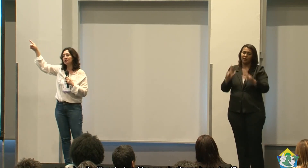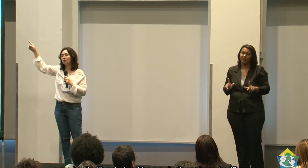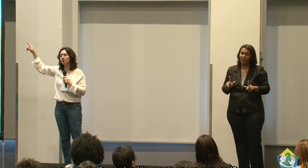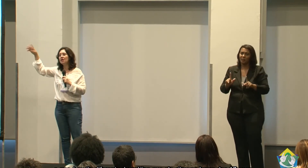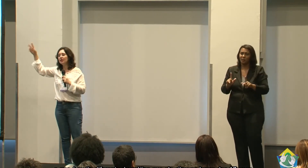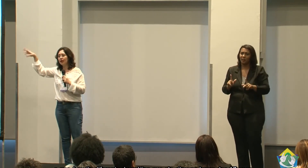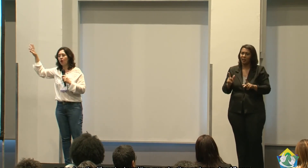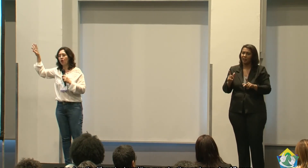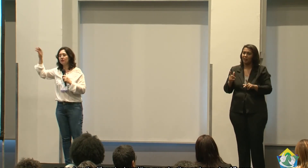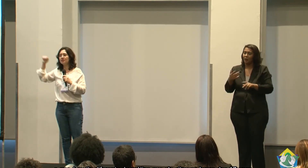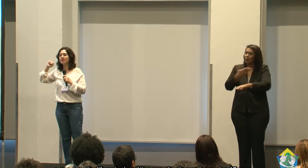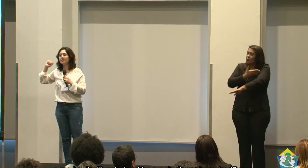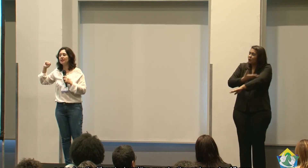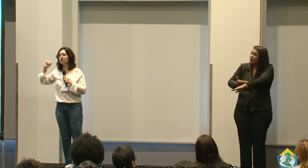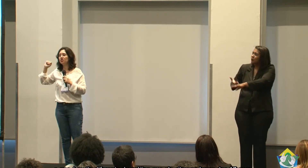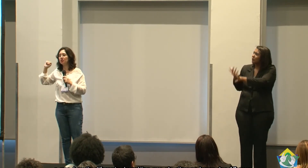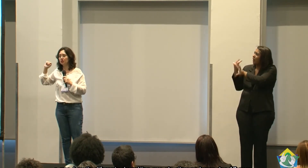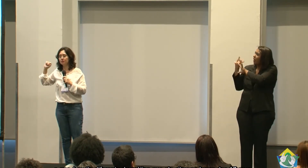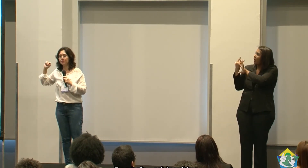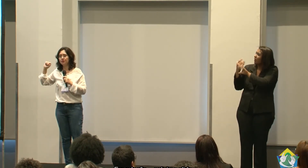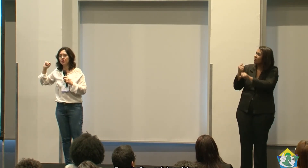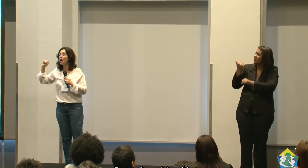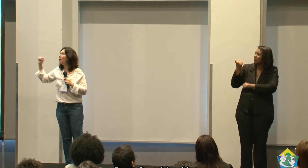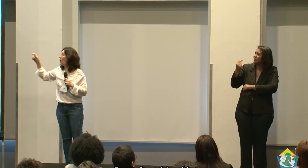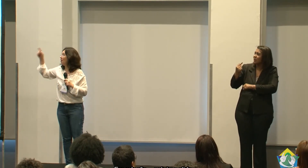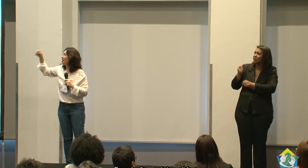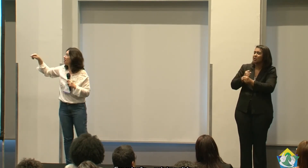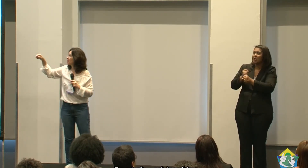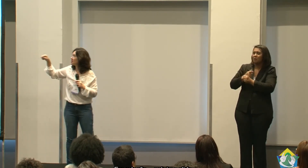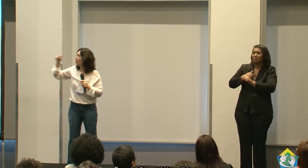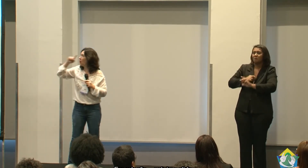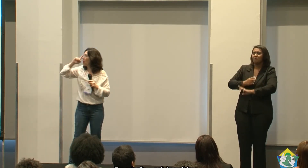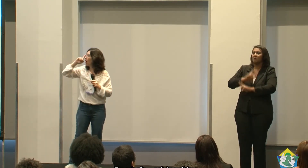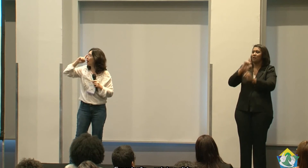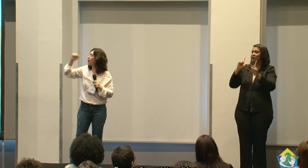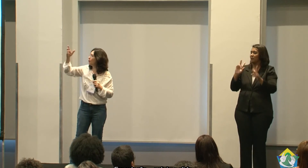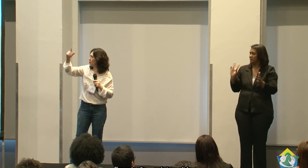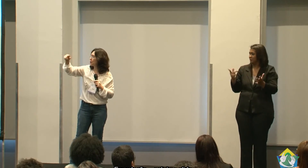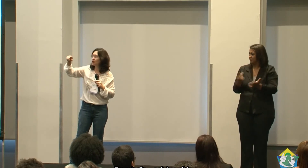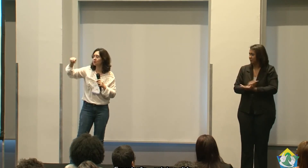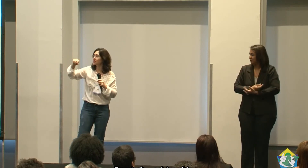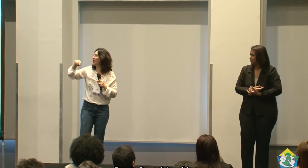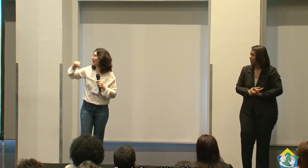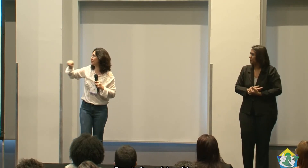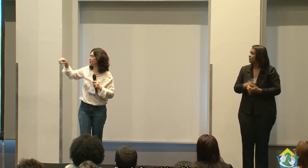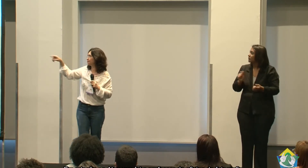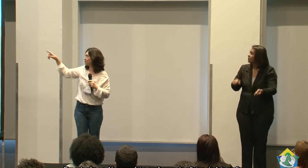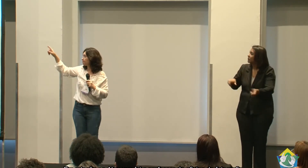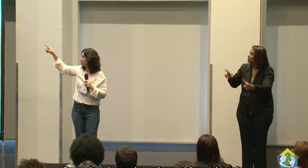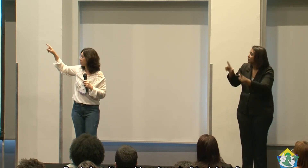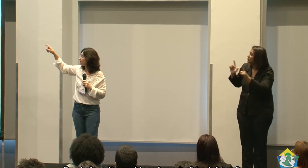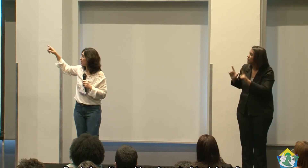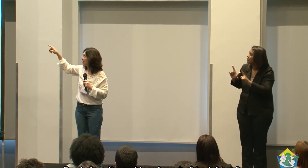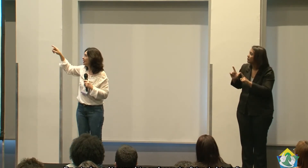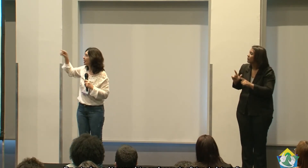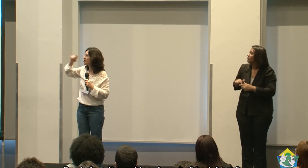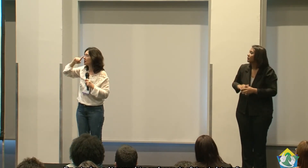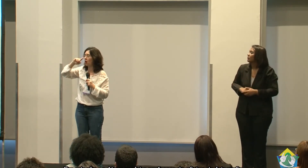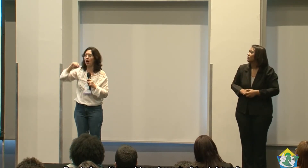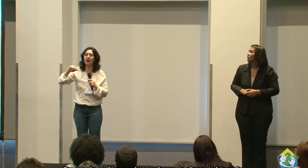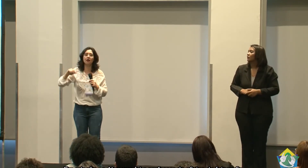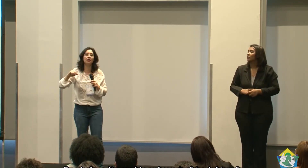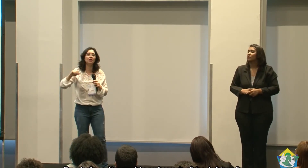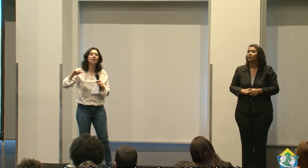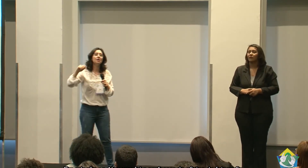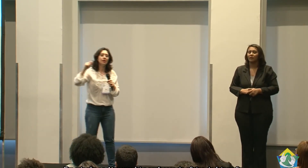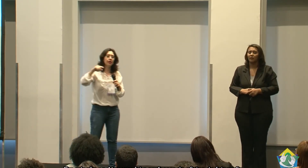ele citou ao longo desses 17 anos. Bom, em relação ao próximo slide, em relação